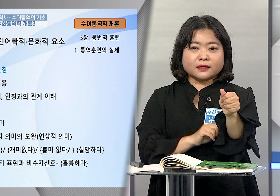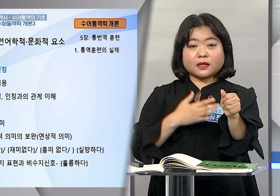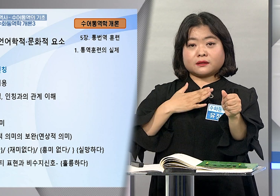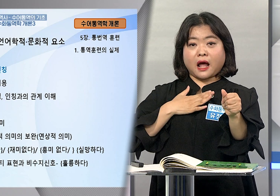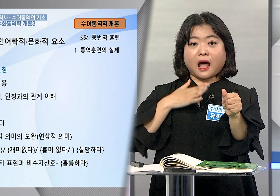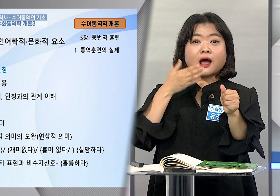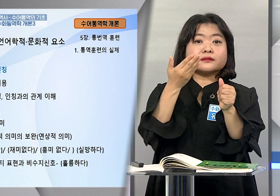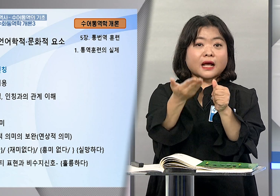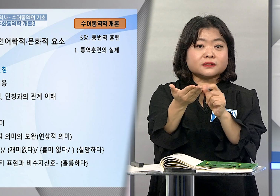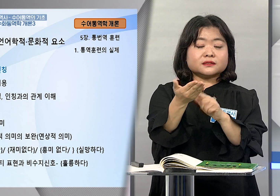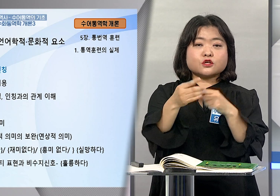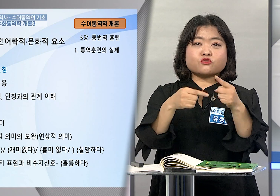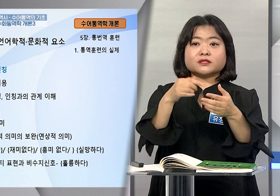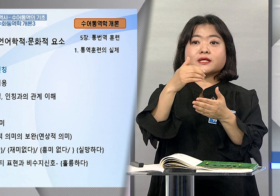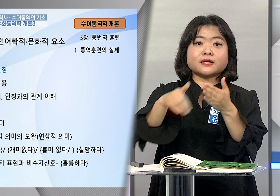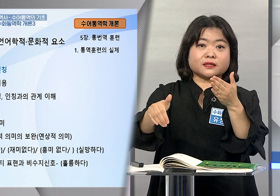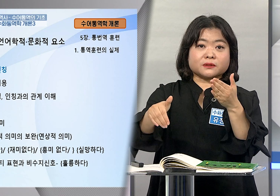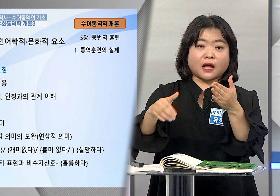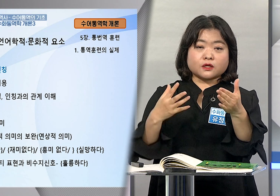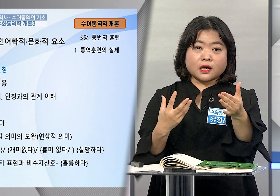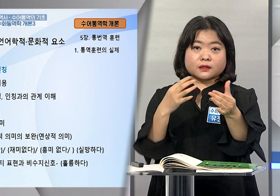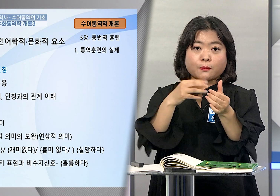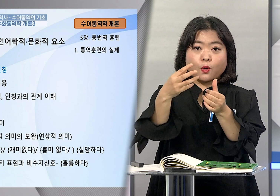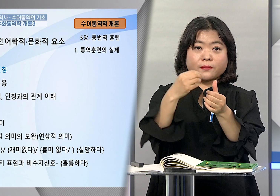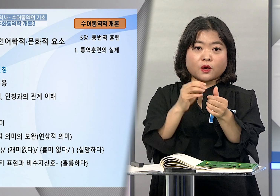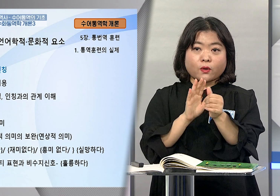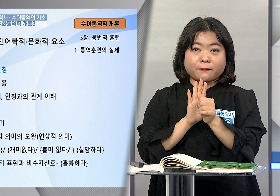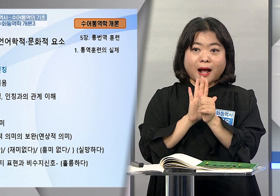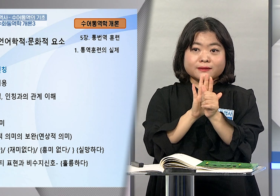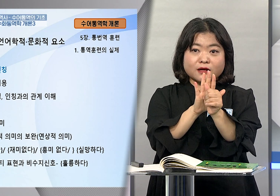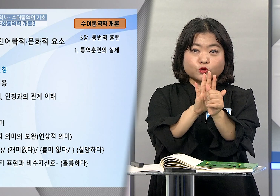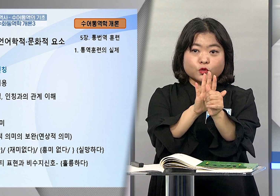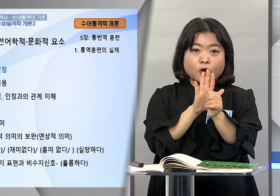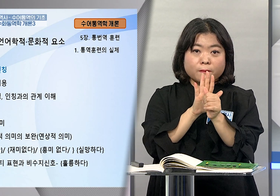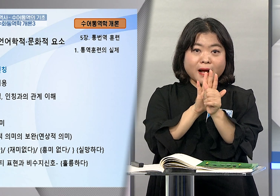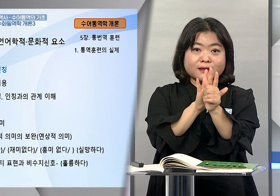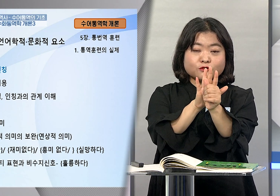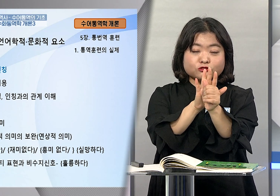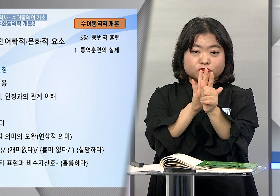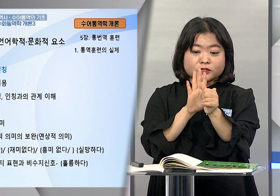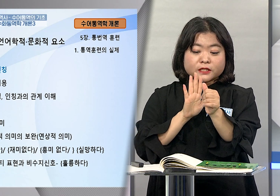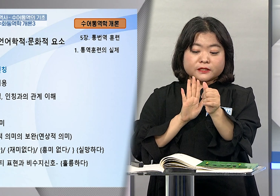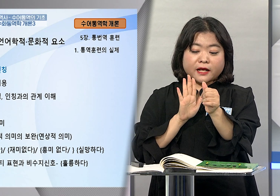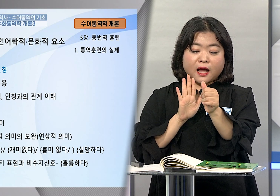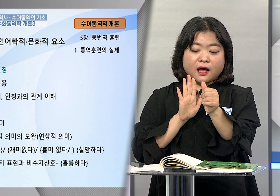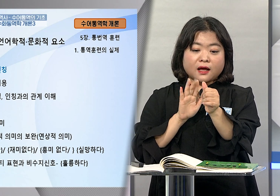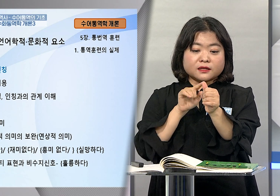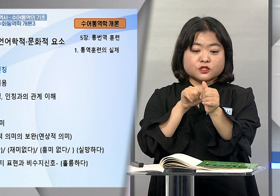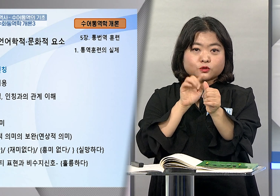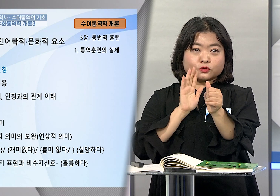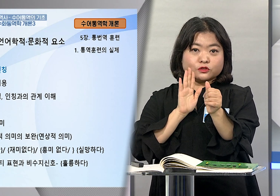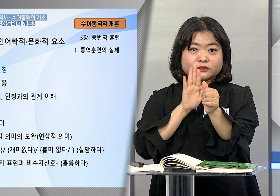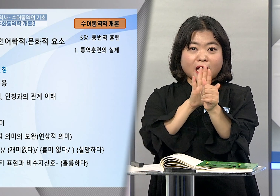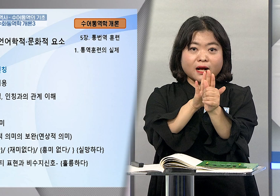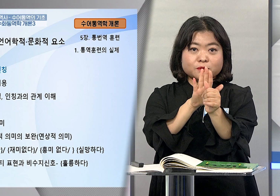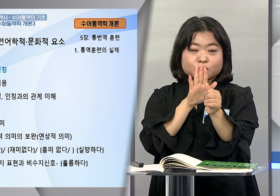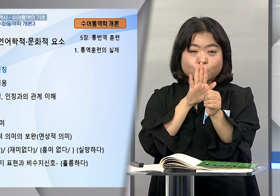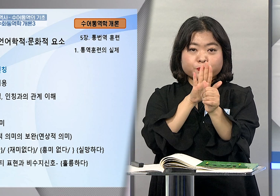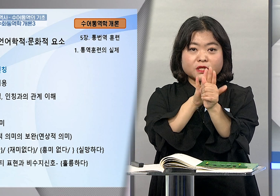때 나, 당신은 수하는 생략입니다. 이 안에 다 포함이에요. 왜? 방향으로. 내가 이쪽으로 나가면서 돕기